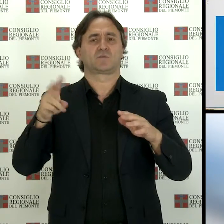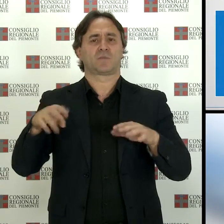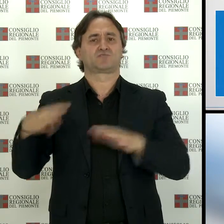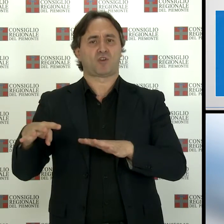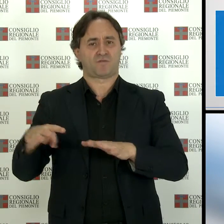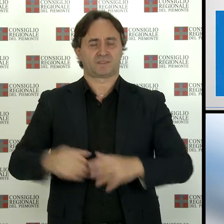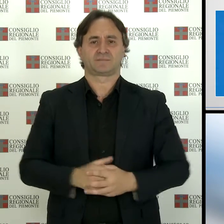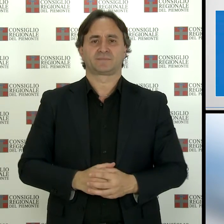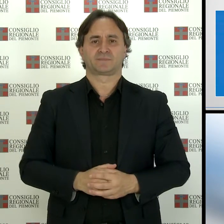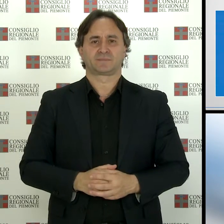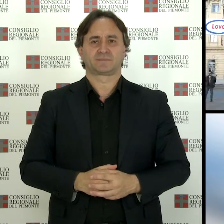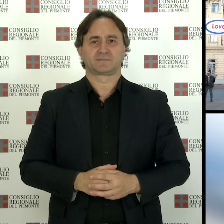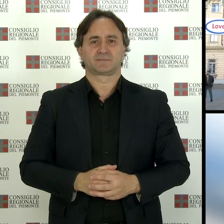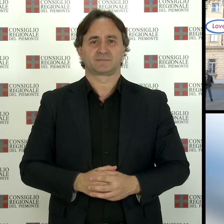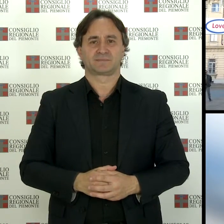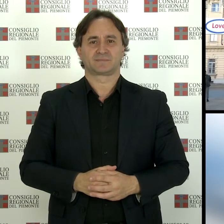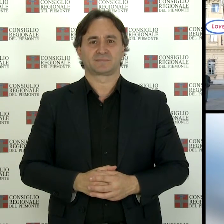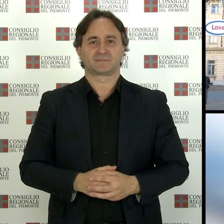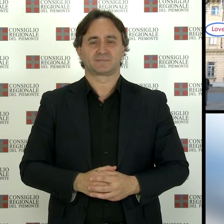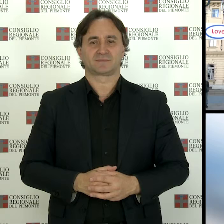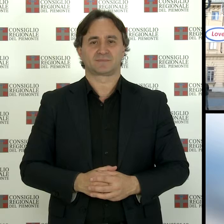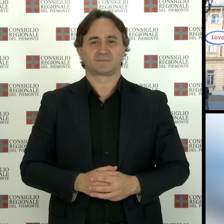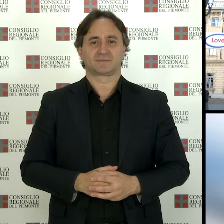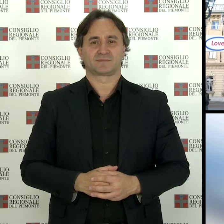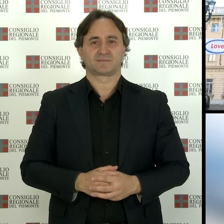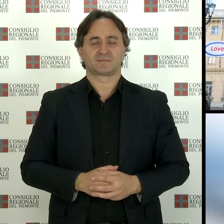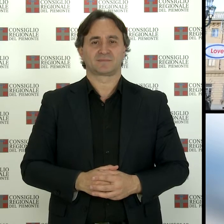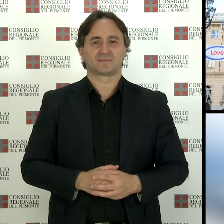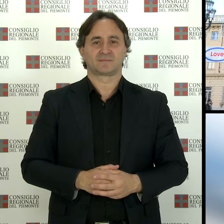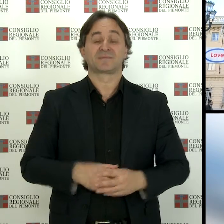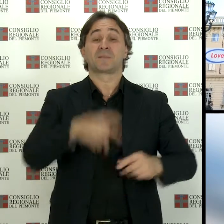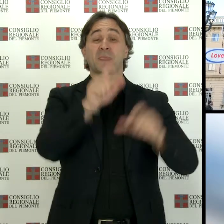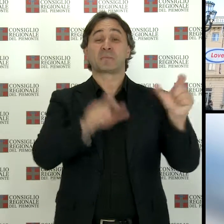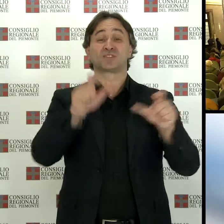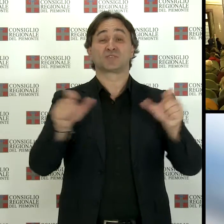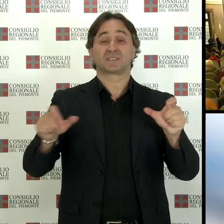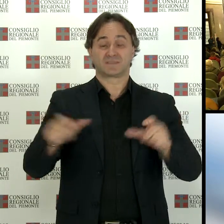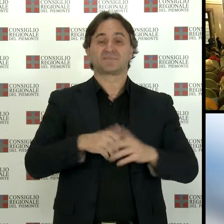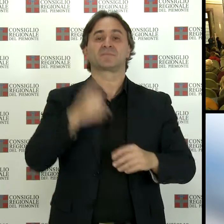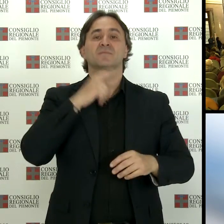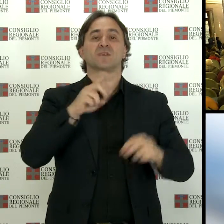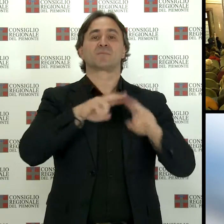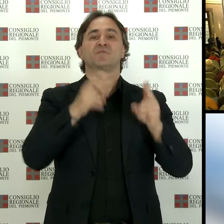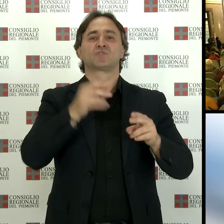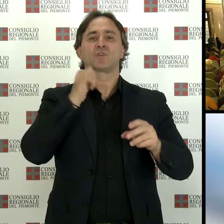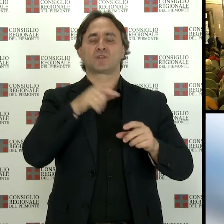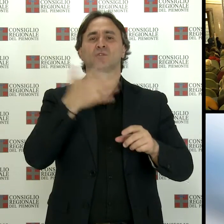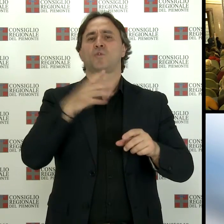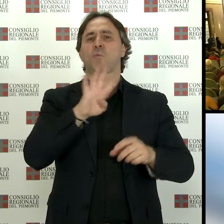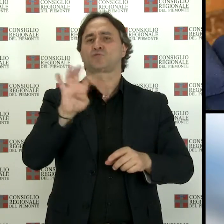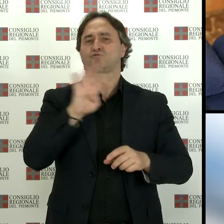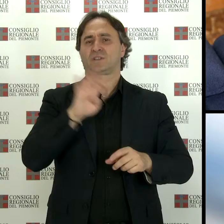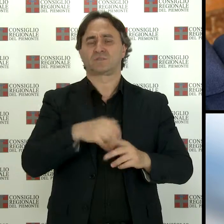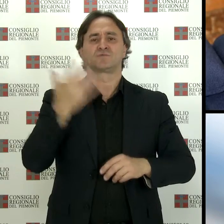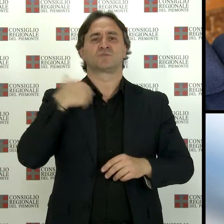2017-2019. In copertina! Sono più di 400 le persone residenti in provincia di Torino, partigiani, ex